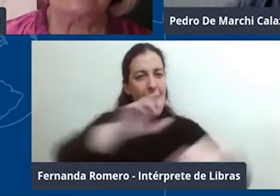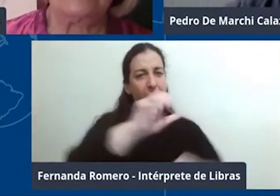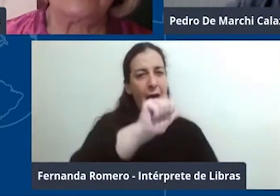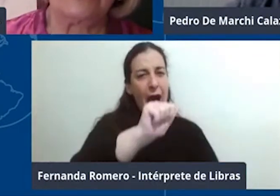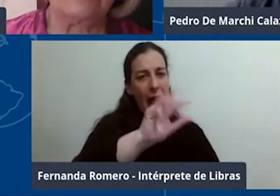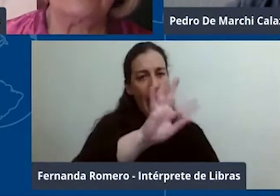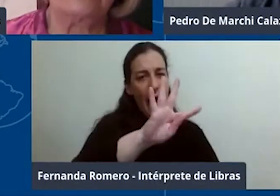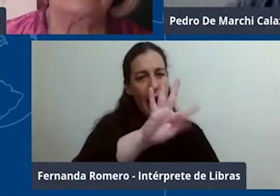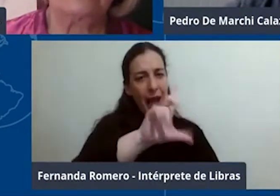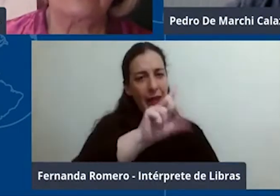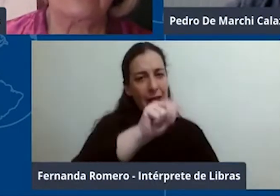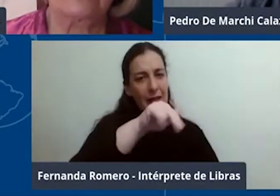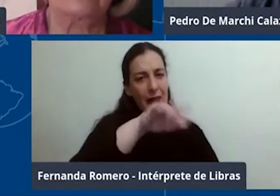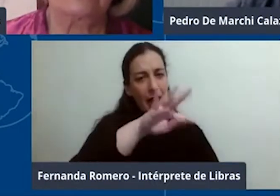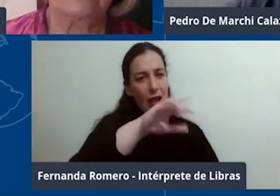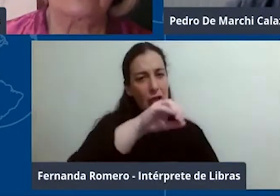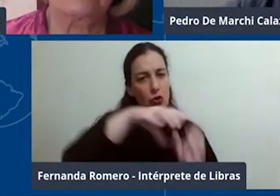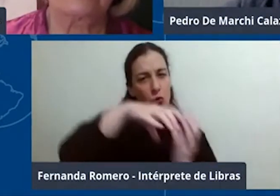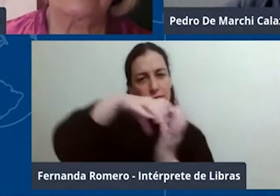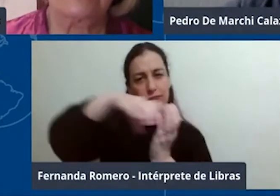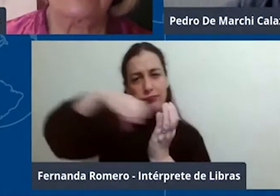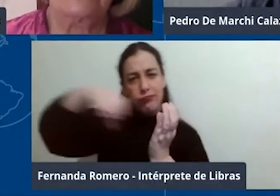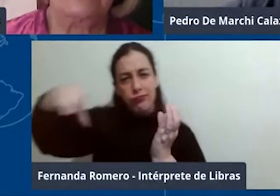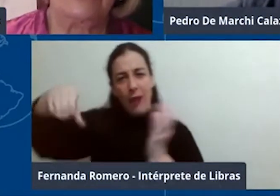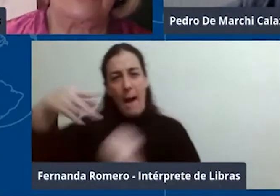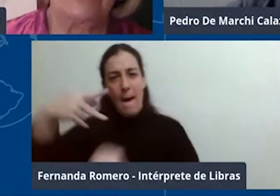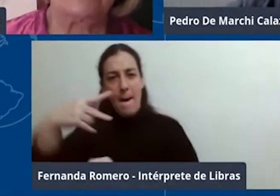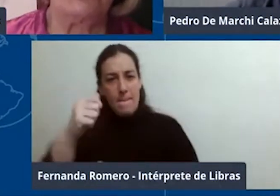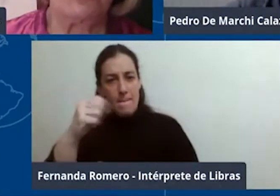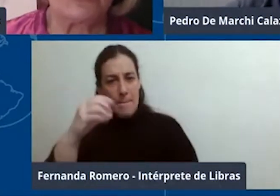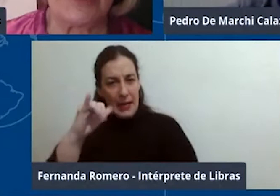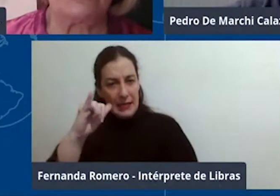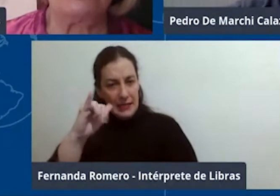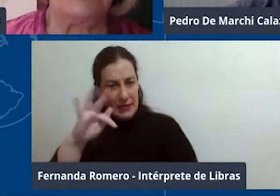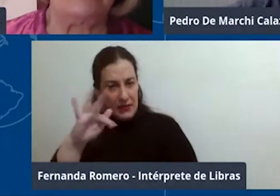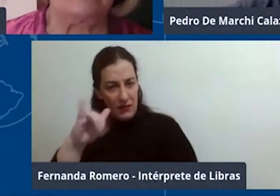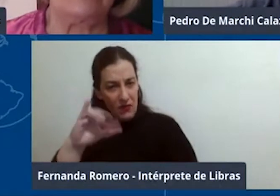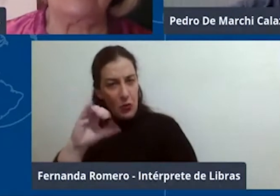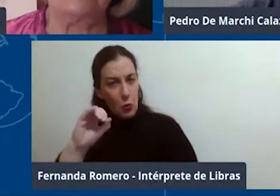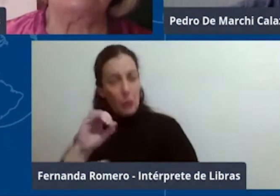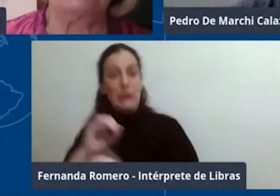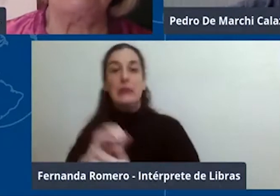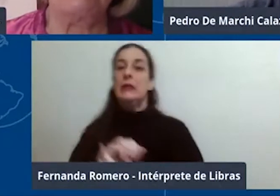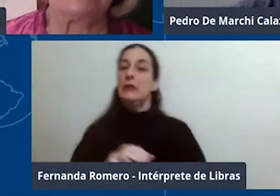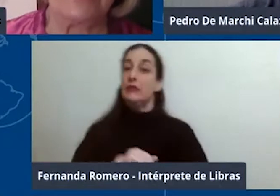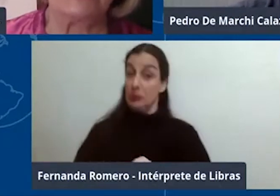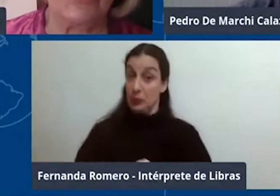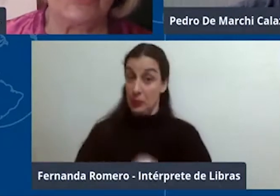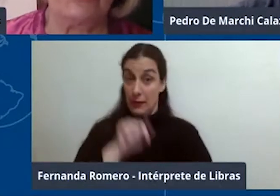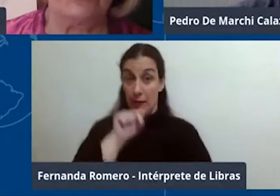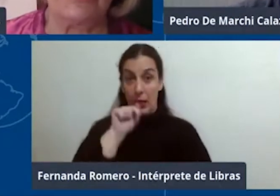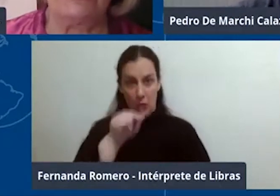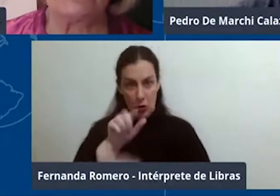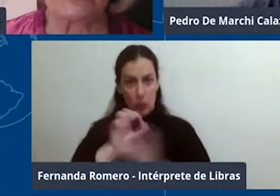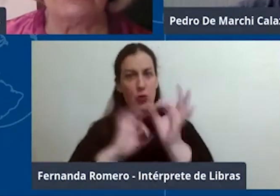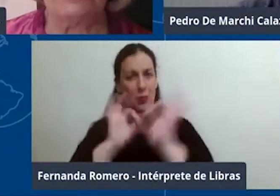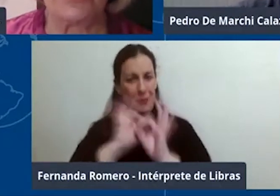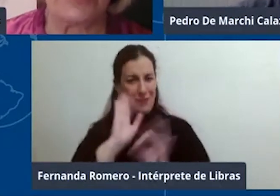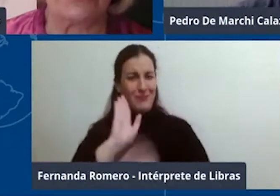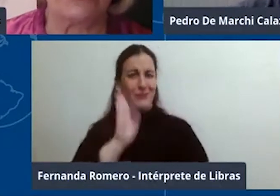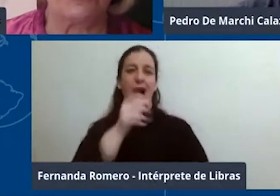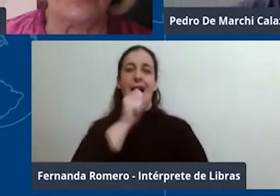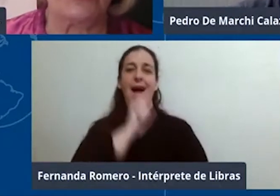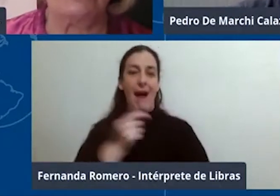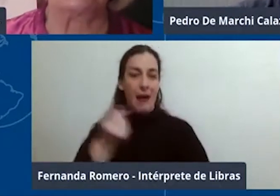Com certeza vai abrir o produto gaúcho para os mercados asiáticos. Esse é um projeto bastante antigo e eu acho que é